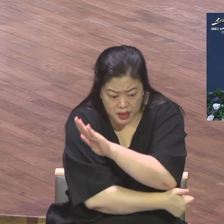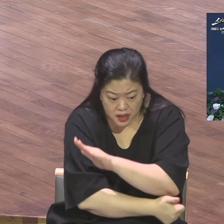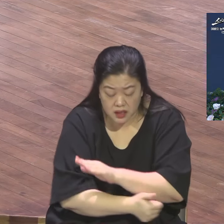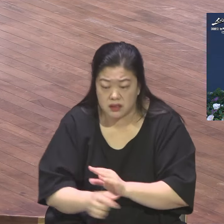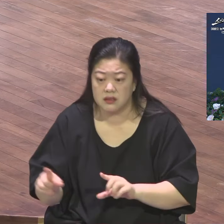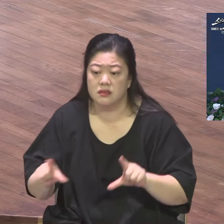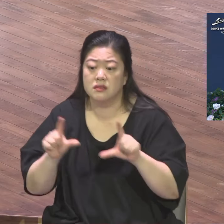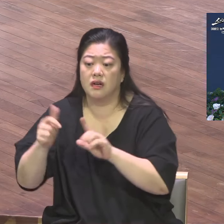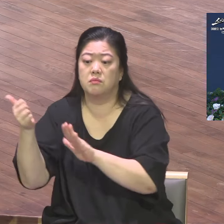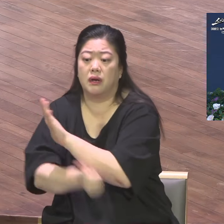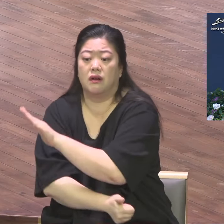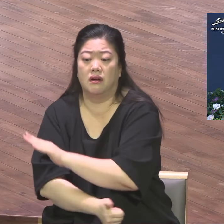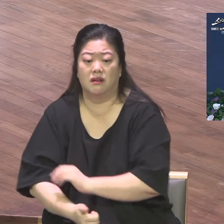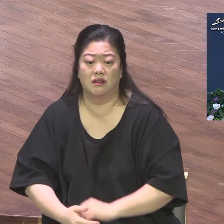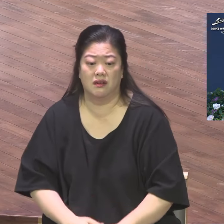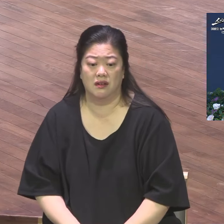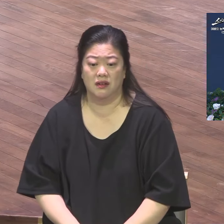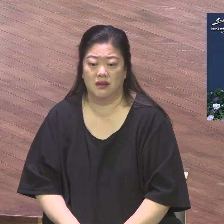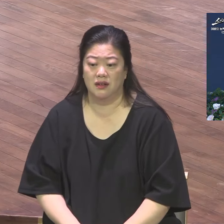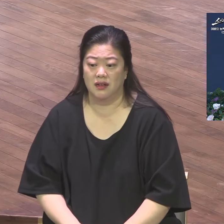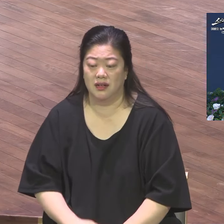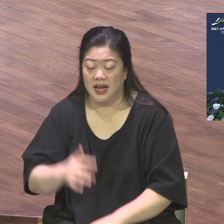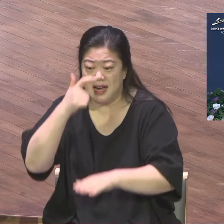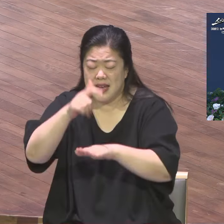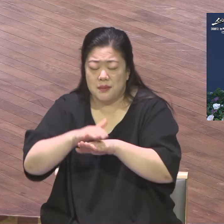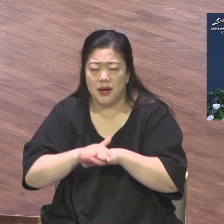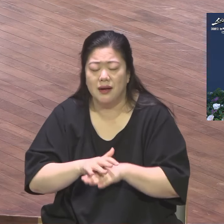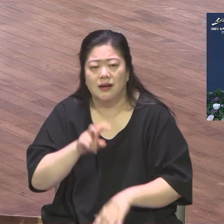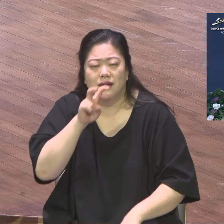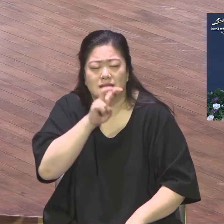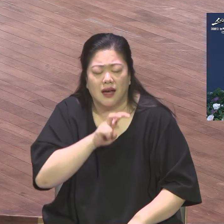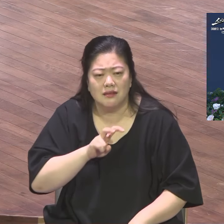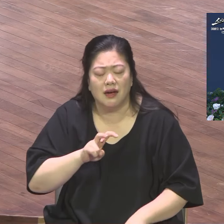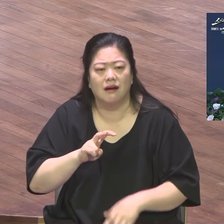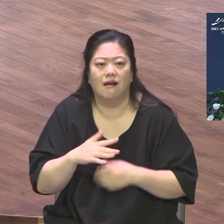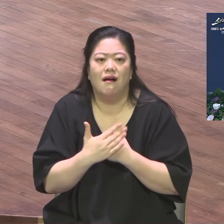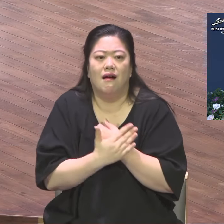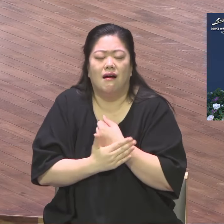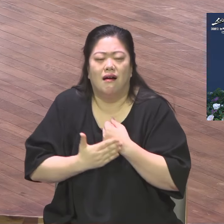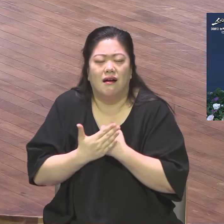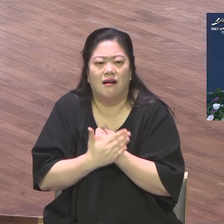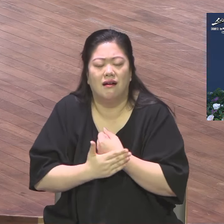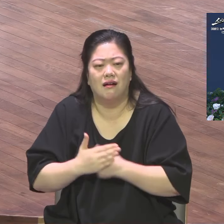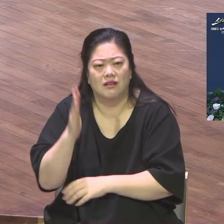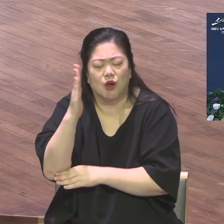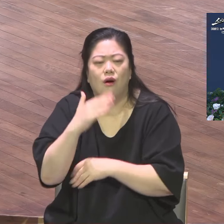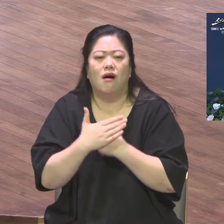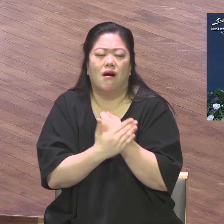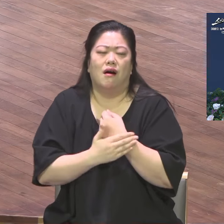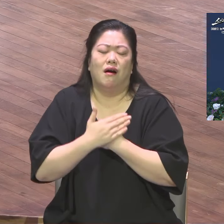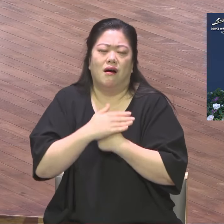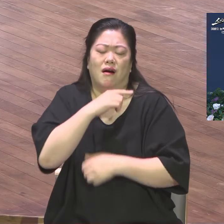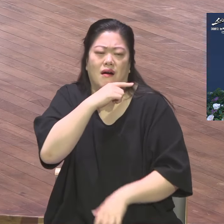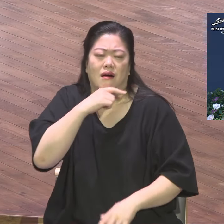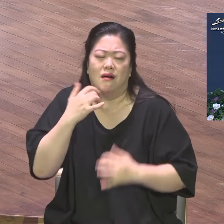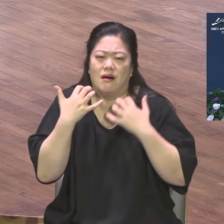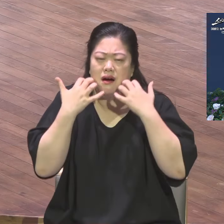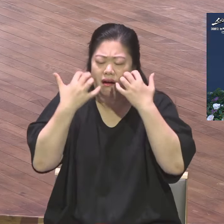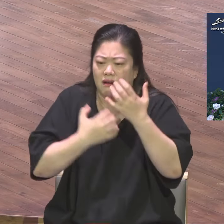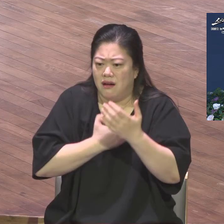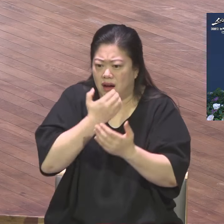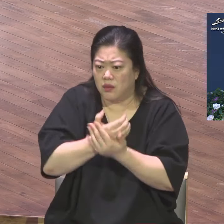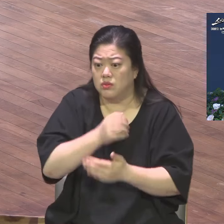잡고 감격하고 정말 감탄하고 충격받고 이런